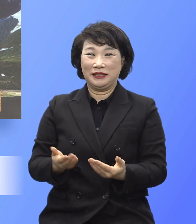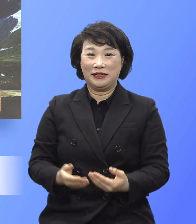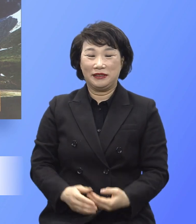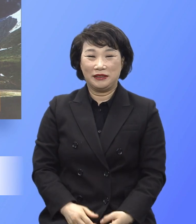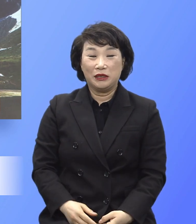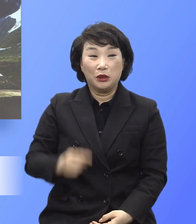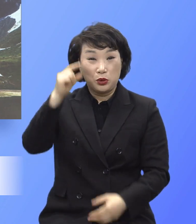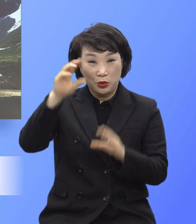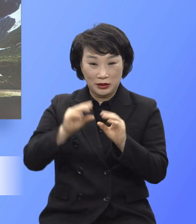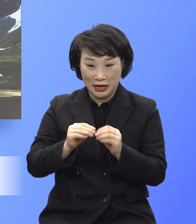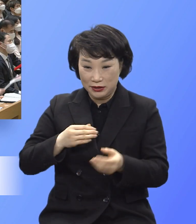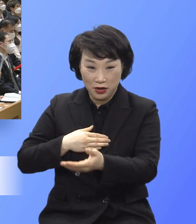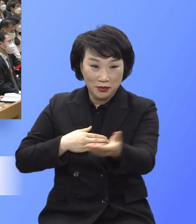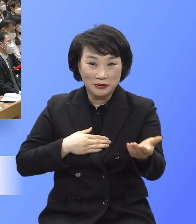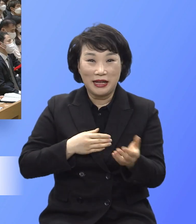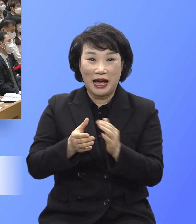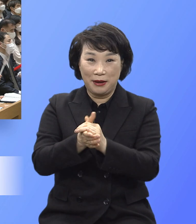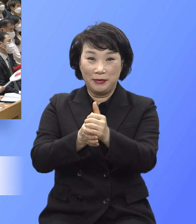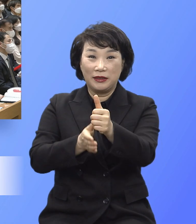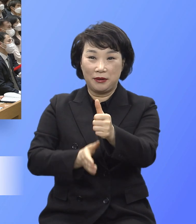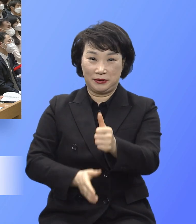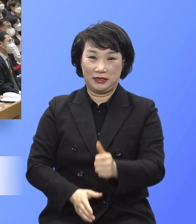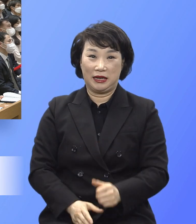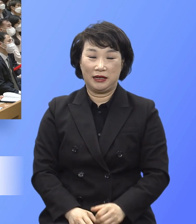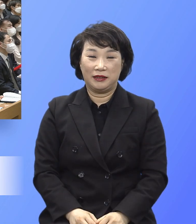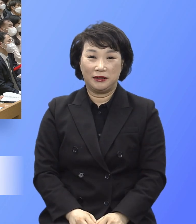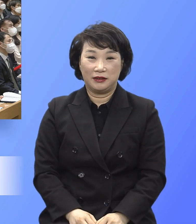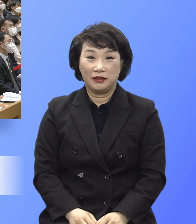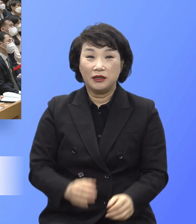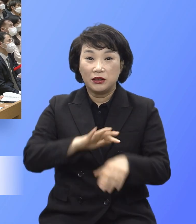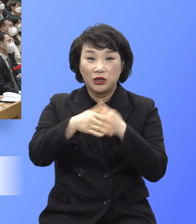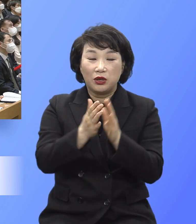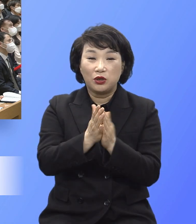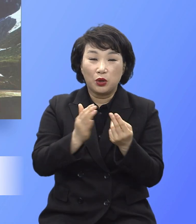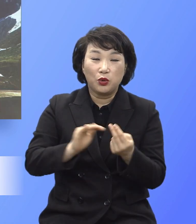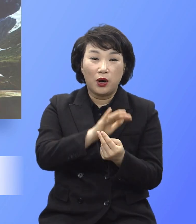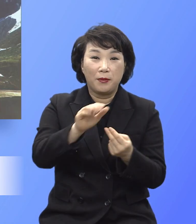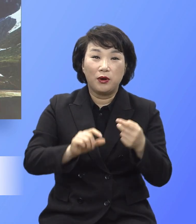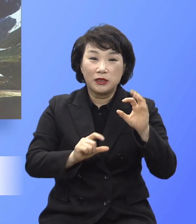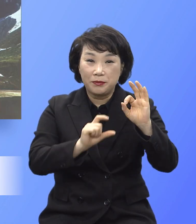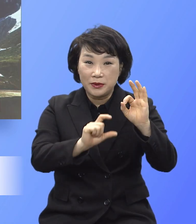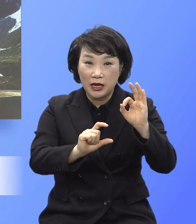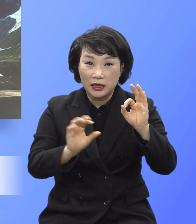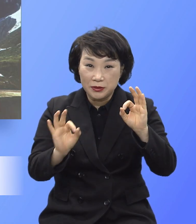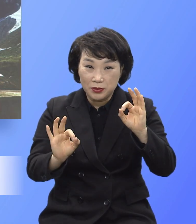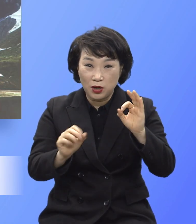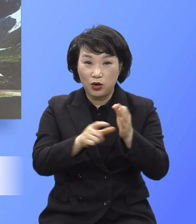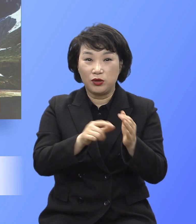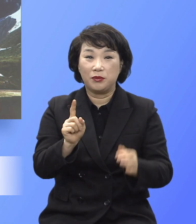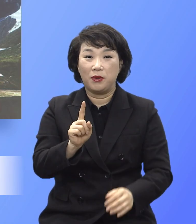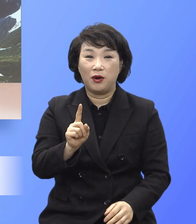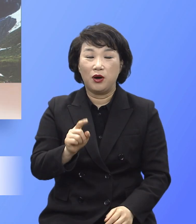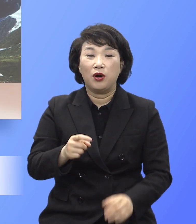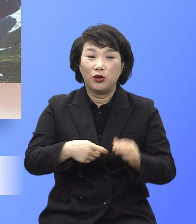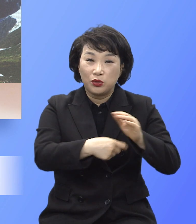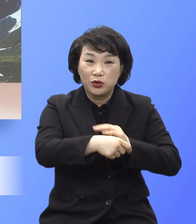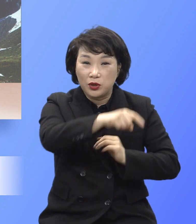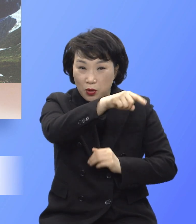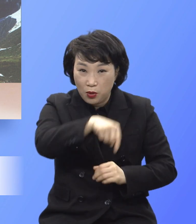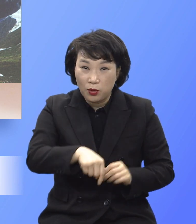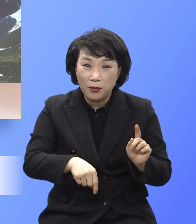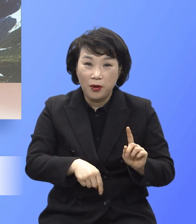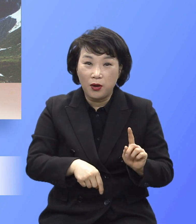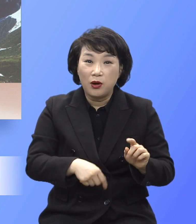구원입니다. 동의하시면 아멘 합시다. 요한복음 10장 10절에 뭐라고 하느냐? 도적이 오는